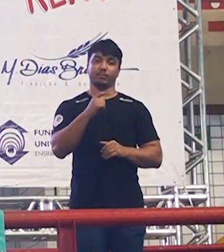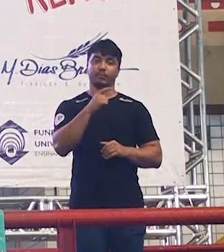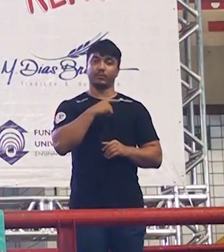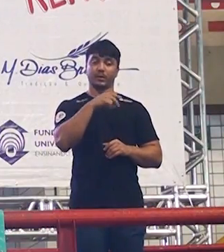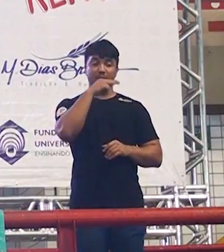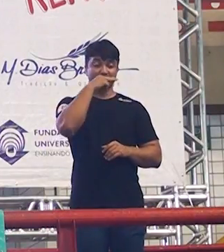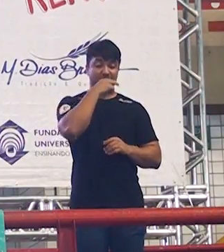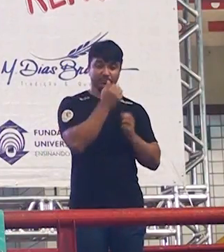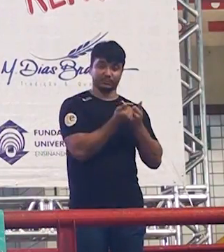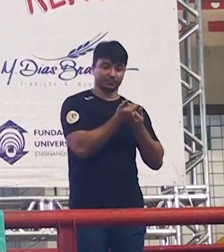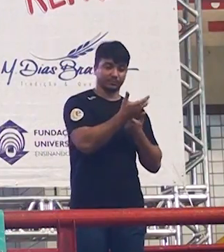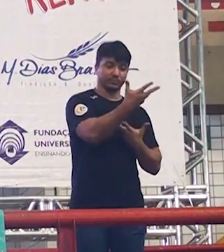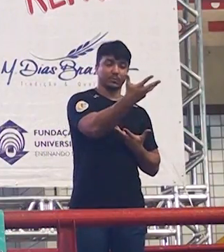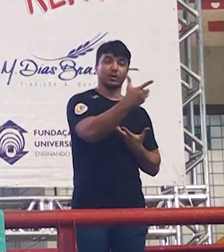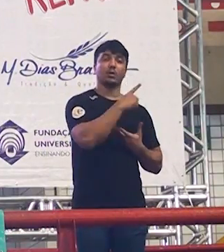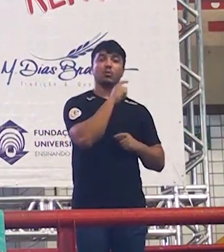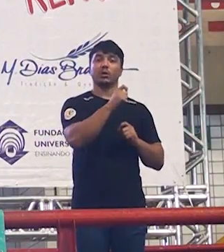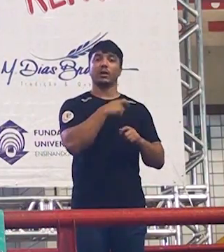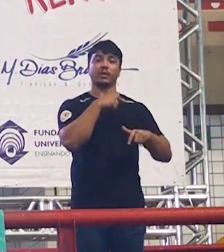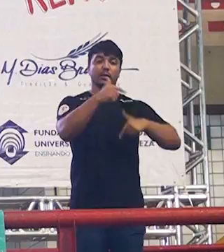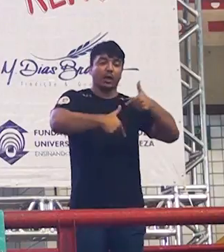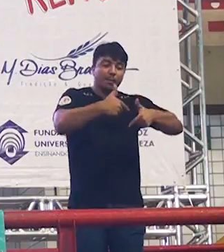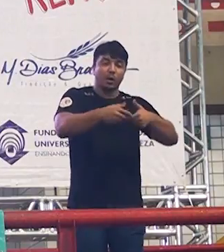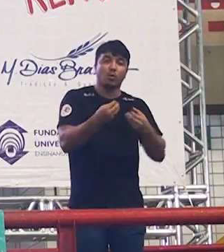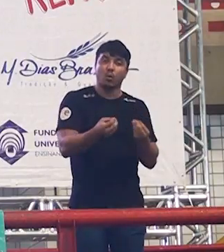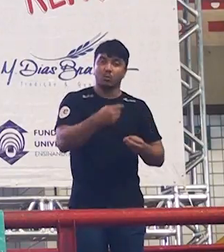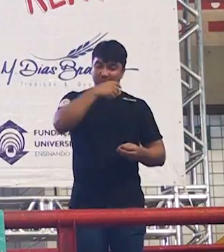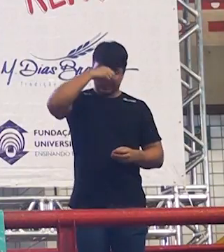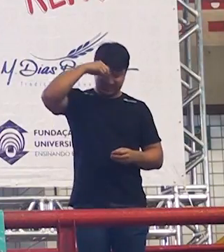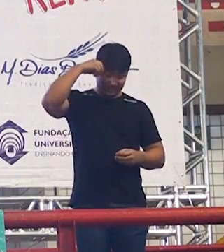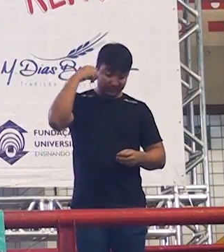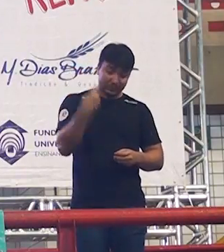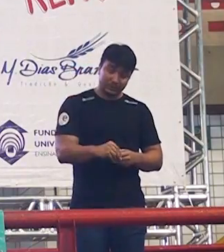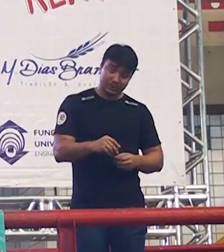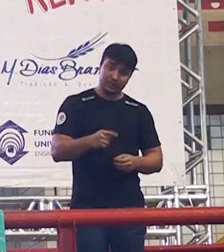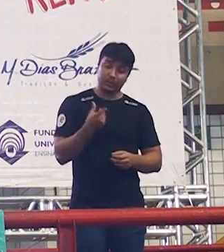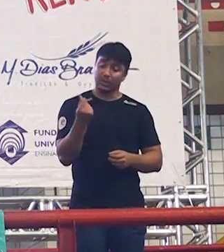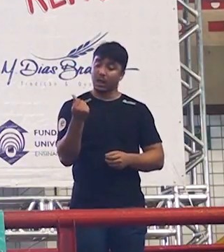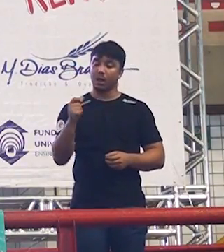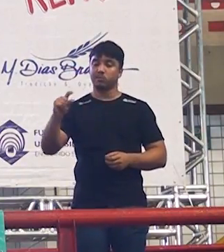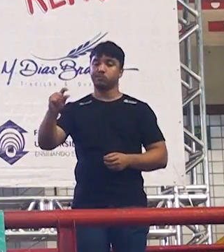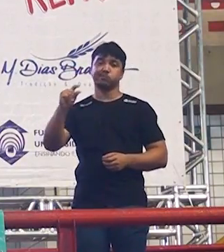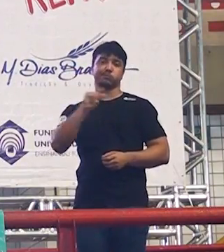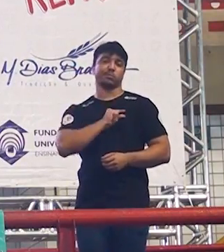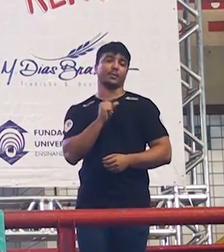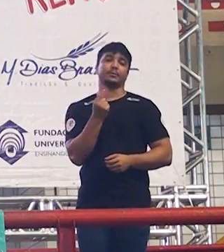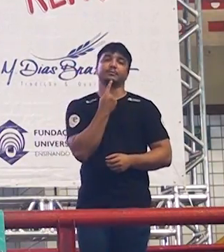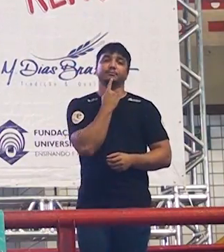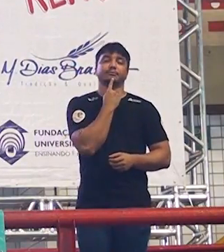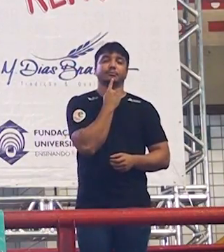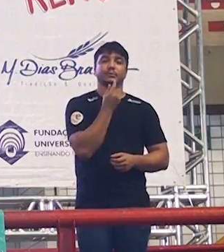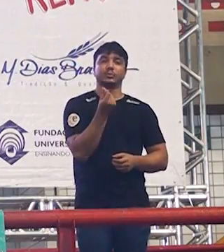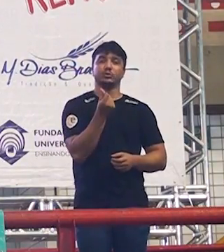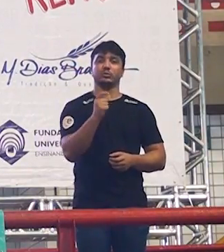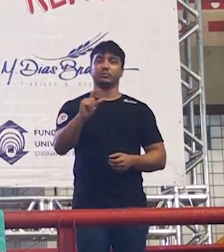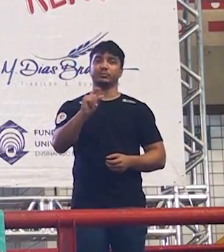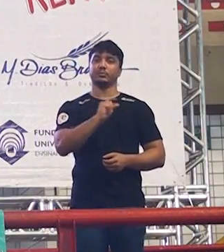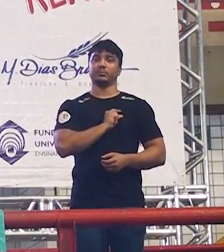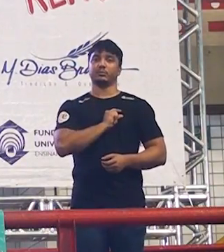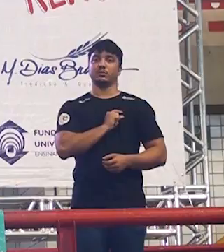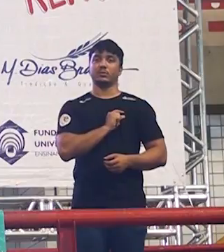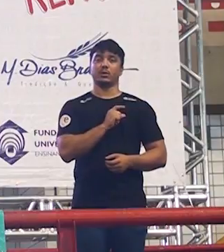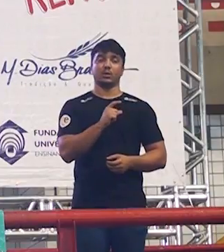é praticamente escrava. Trabalha-se demais e ganha-se muito pouco. Nos canaviais,